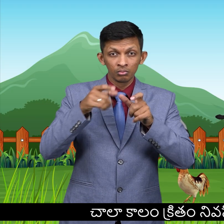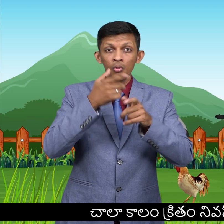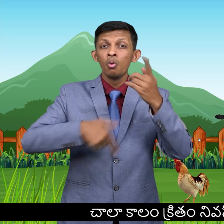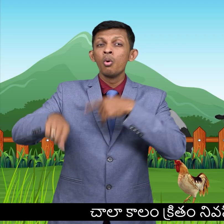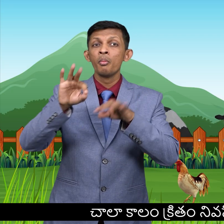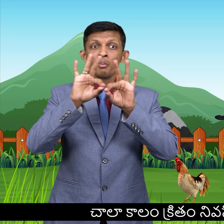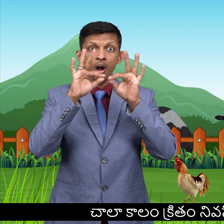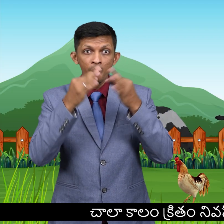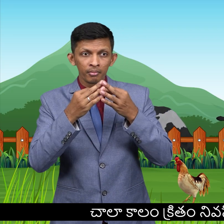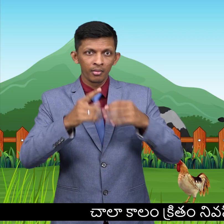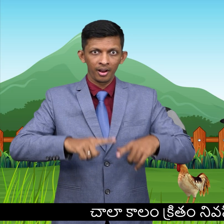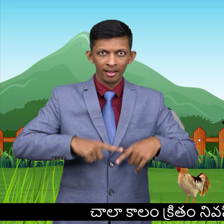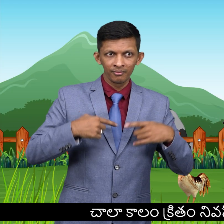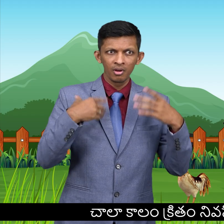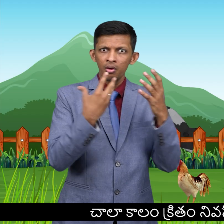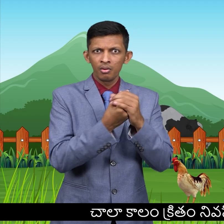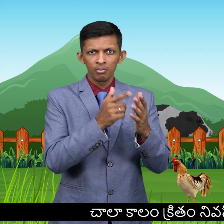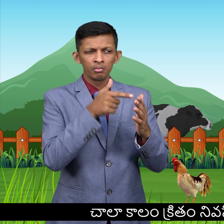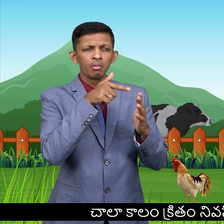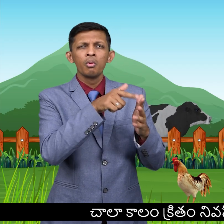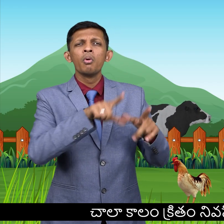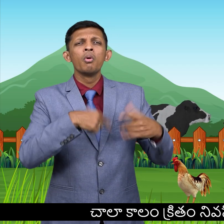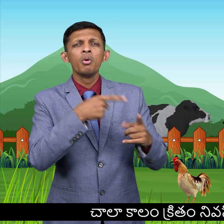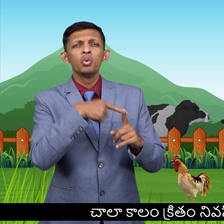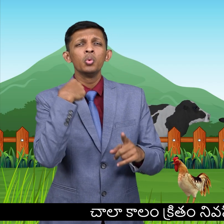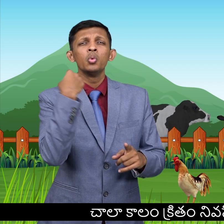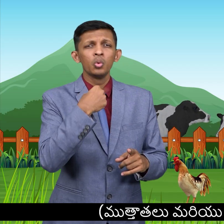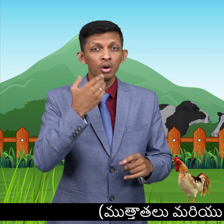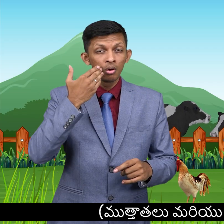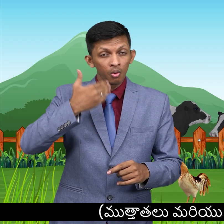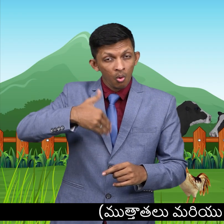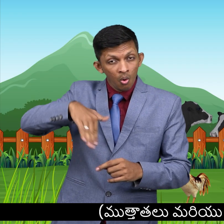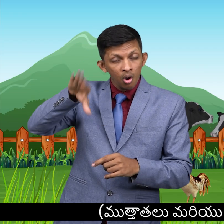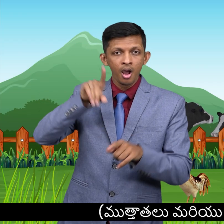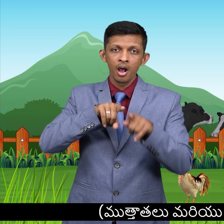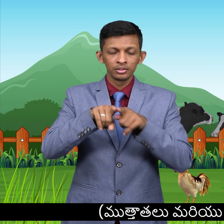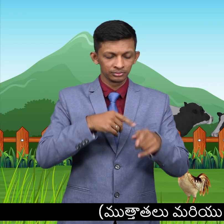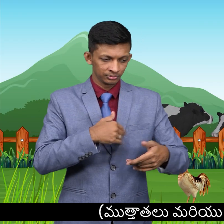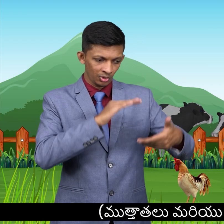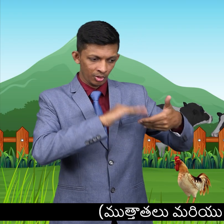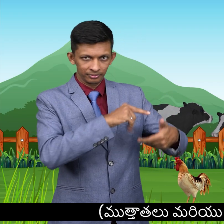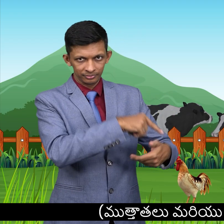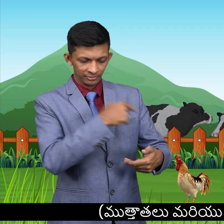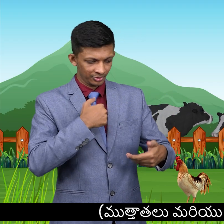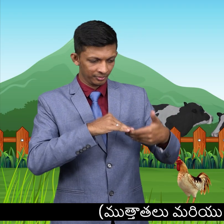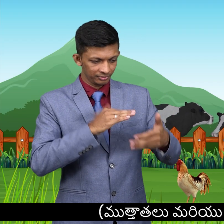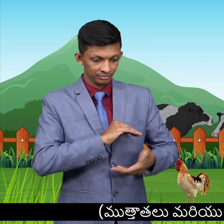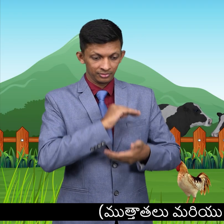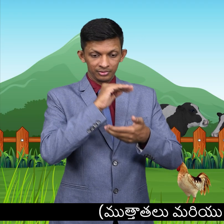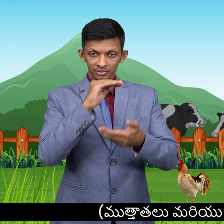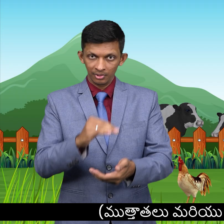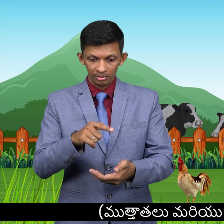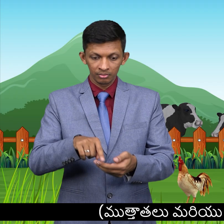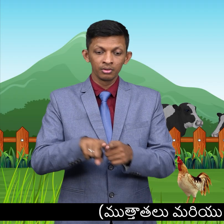చాలా కాలం క్రితం నివసించిన మన కుటుంబంలోని వ్యక్తులు, ముత్తాతలు మరియు వారికి ముందు